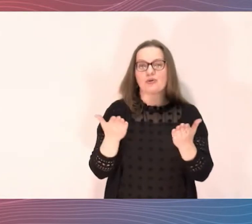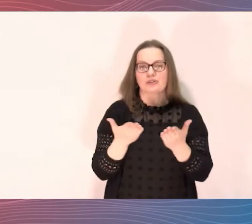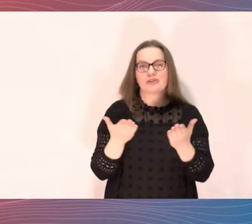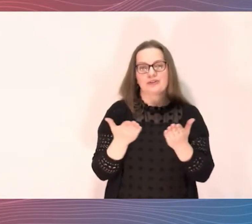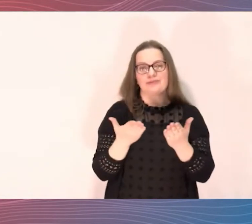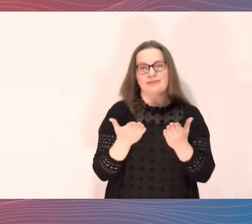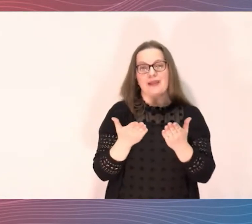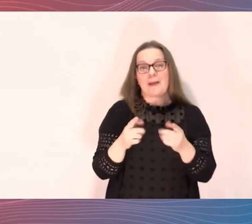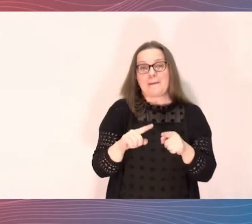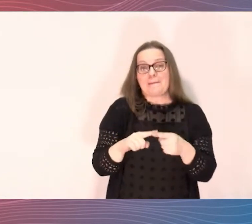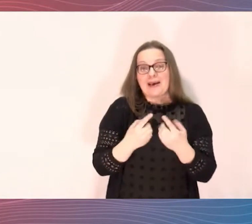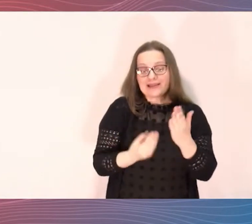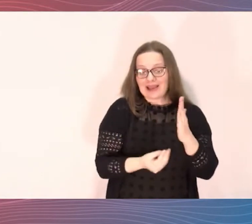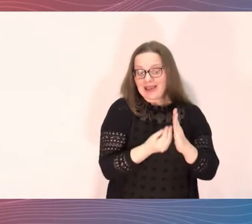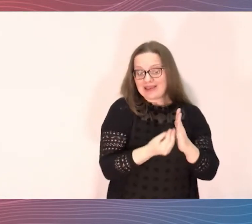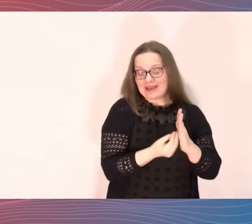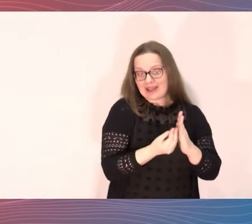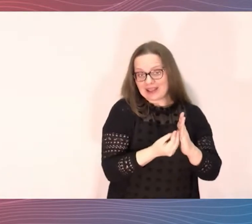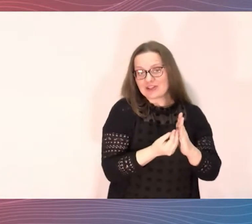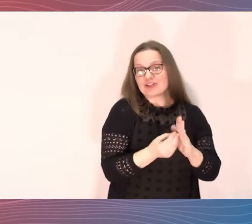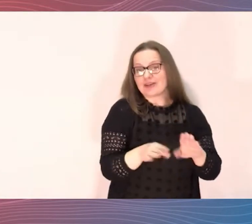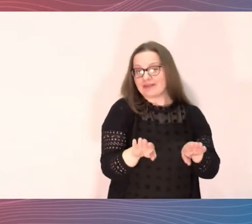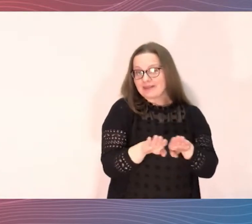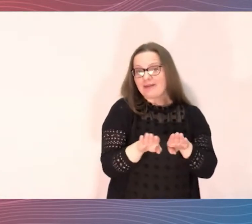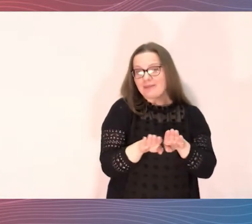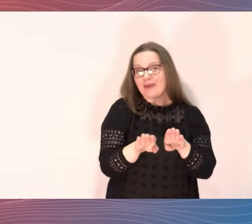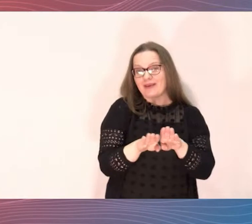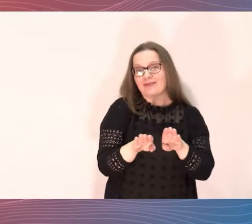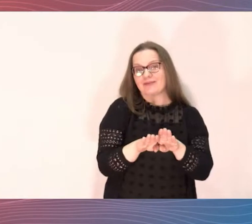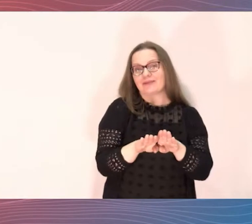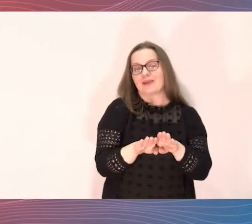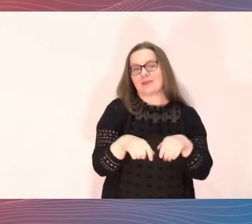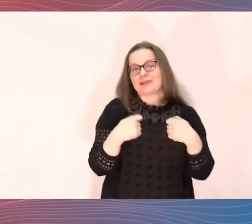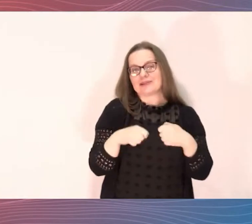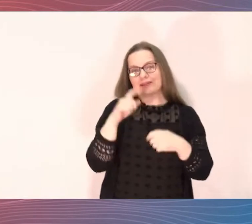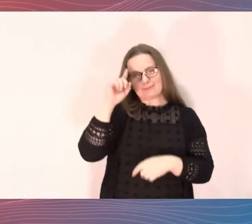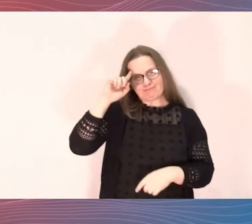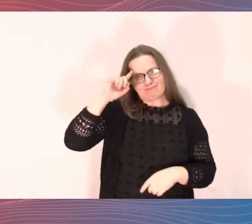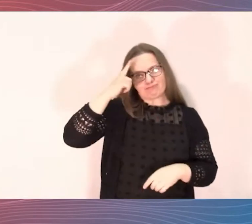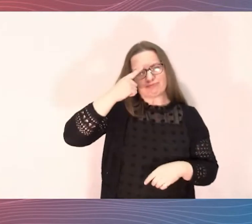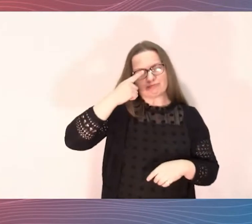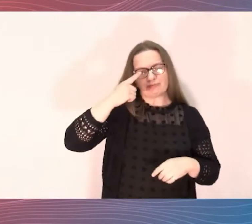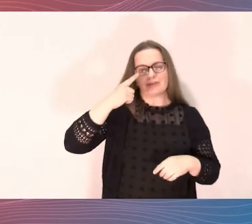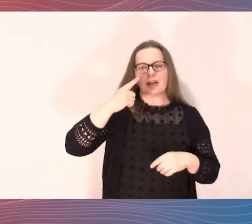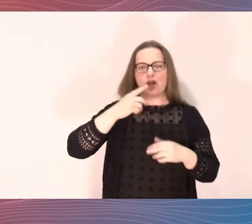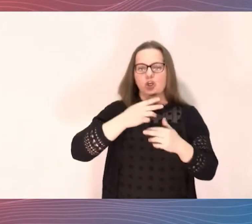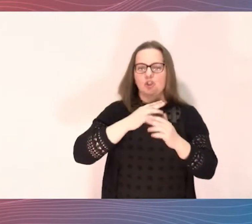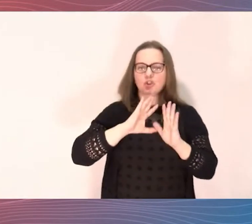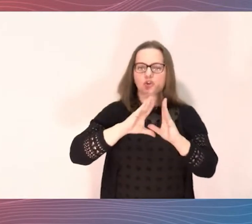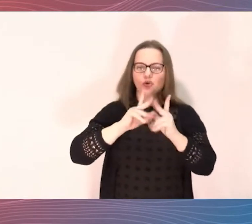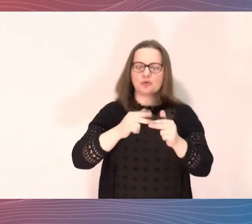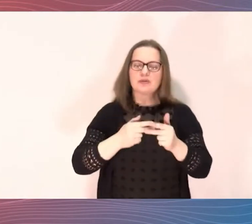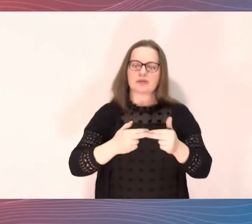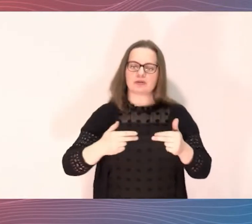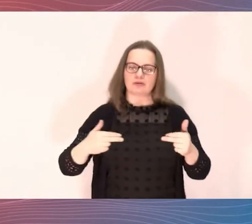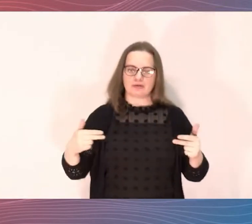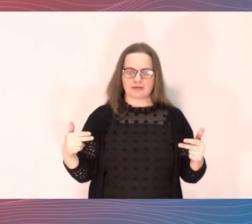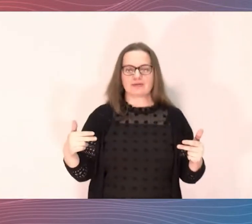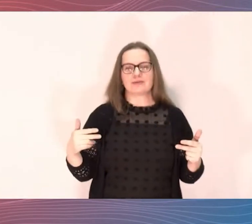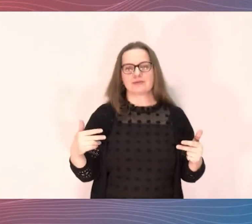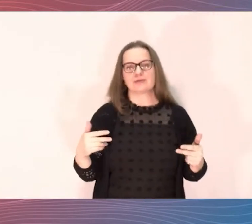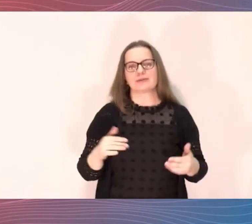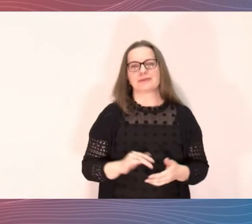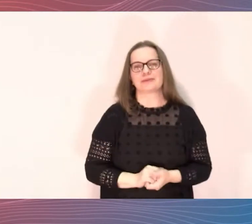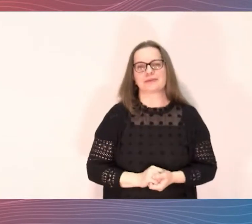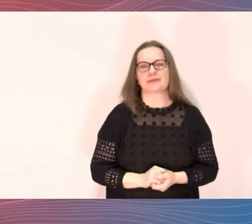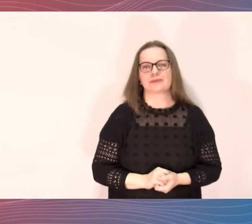Deus quer sujeitar todas as coisas debaixo dos nossos pés. Ora, desde que se lhe sujeitou todas as coisas,